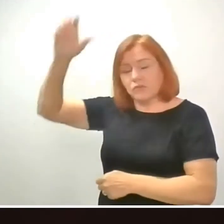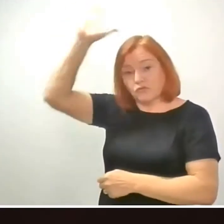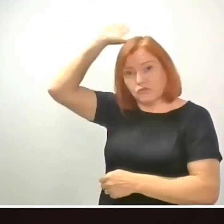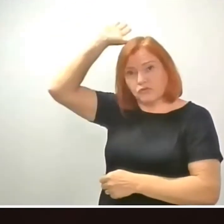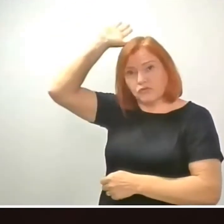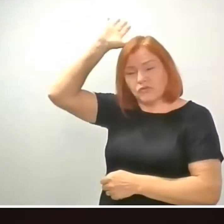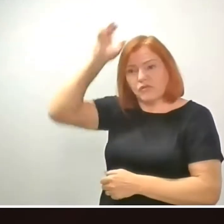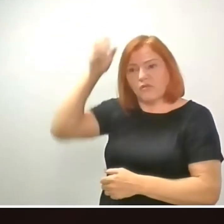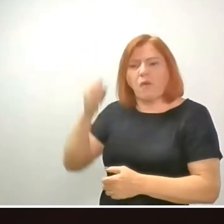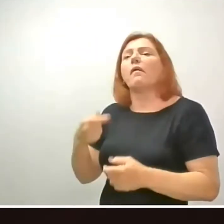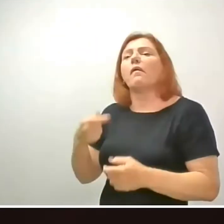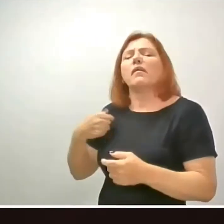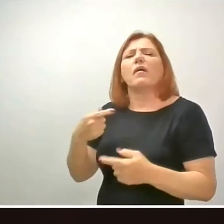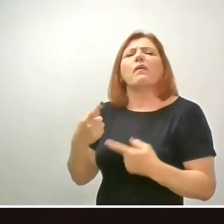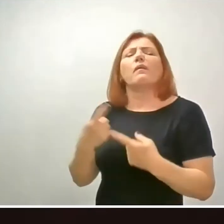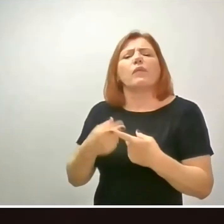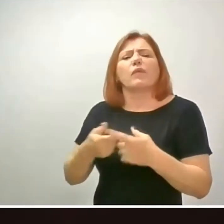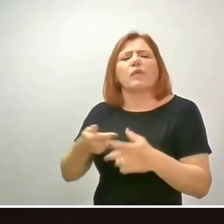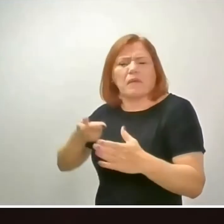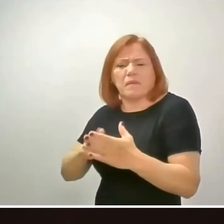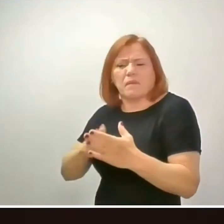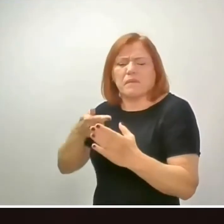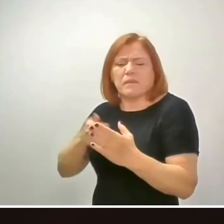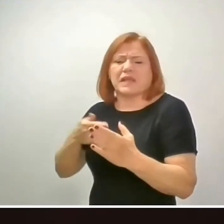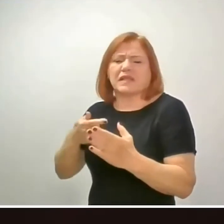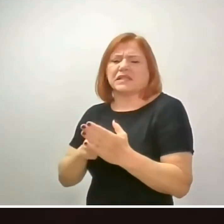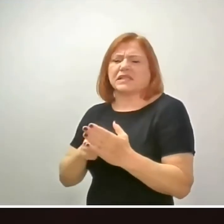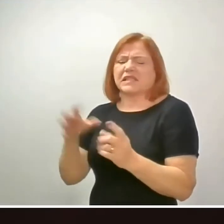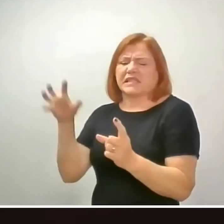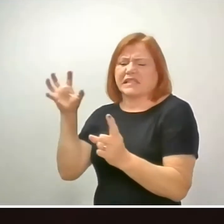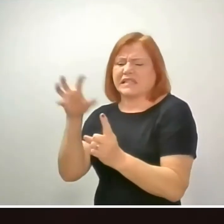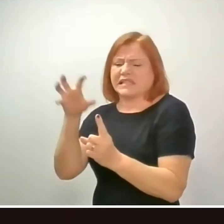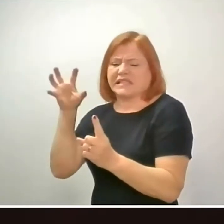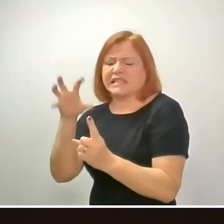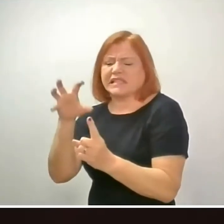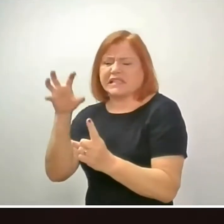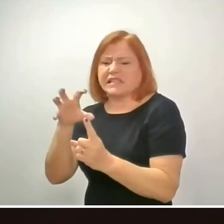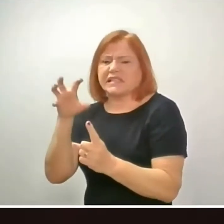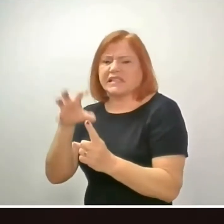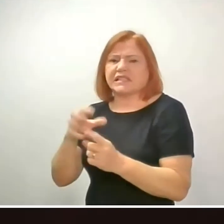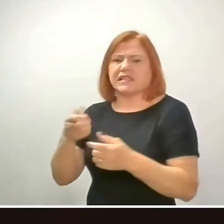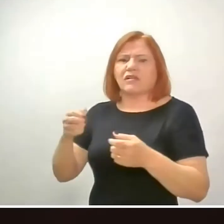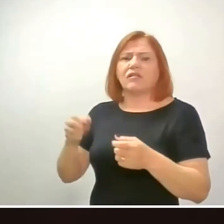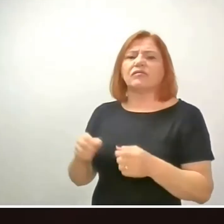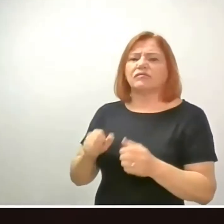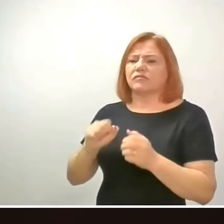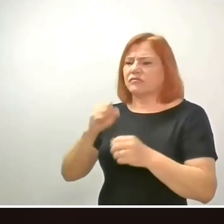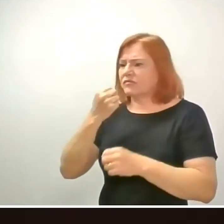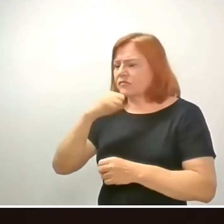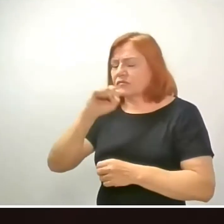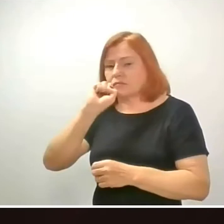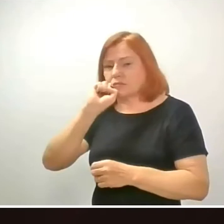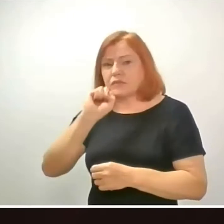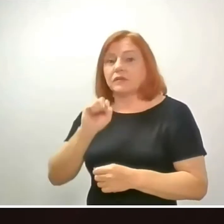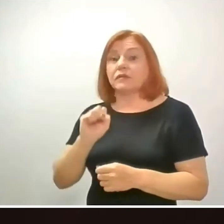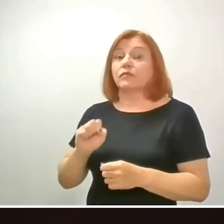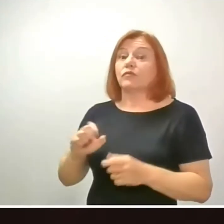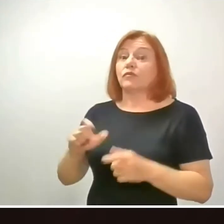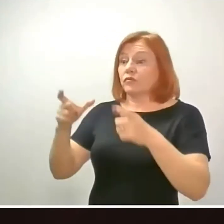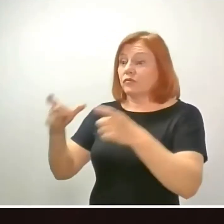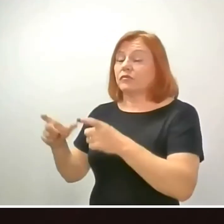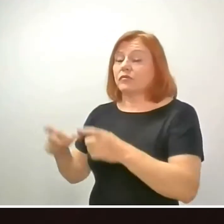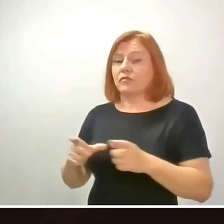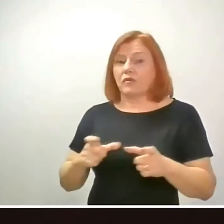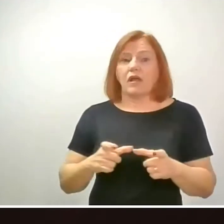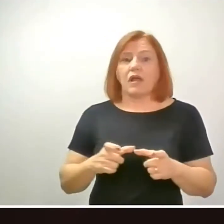assim fortaleceu o bispo de Roma. É já um pré-anúncio do papado surgindo, certo? Aí